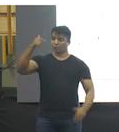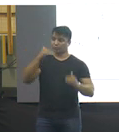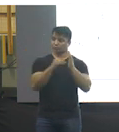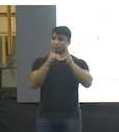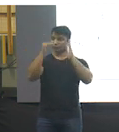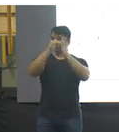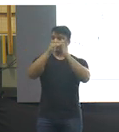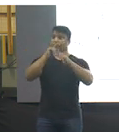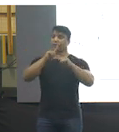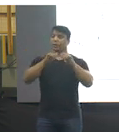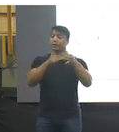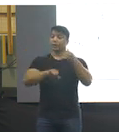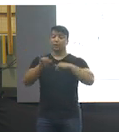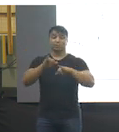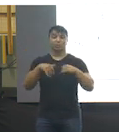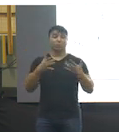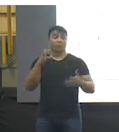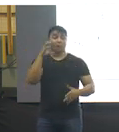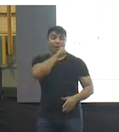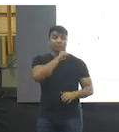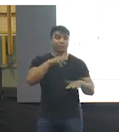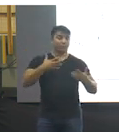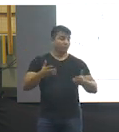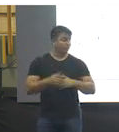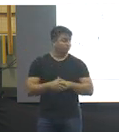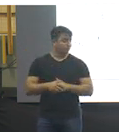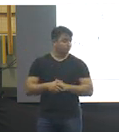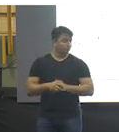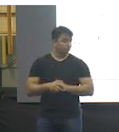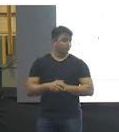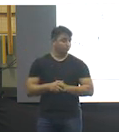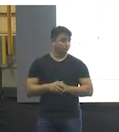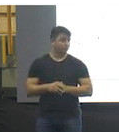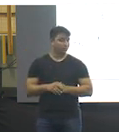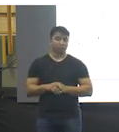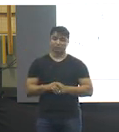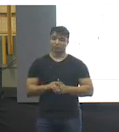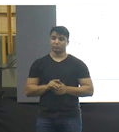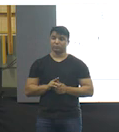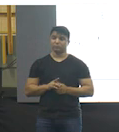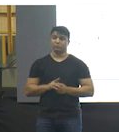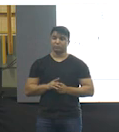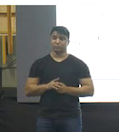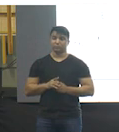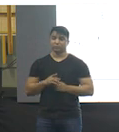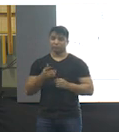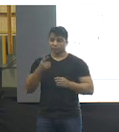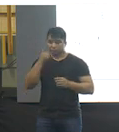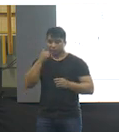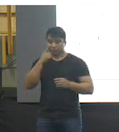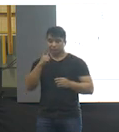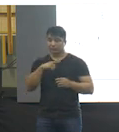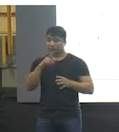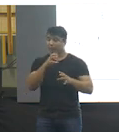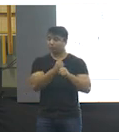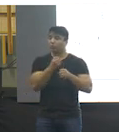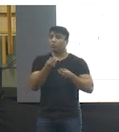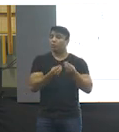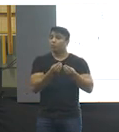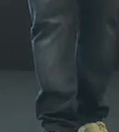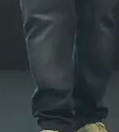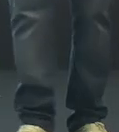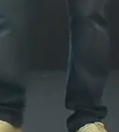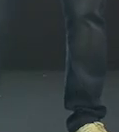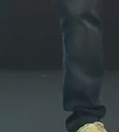reação química vocês acham que é mais rápida? E1 ou E2? Levi, como é que eu vou saber? Caminho. Presta